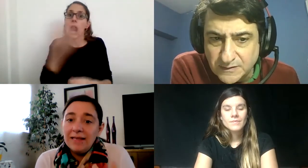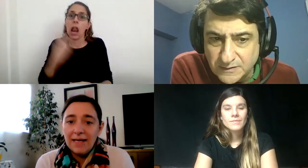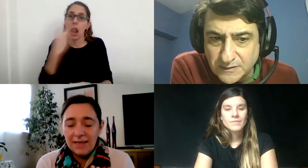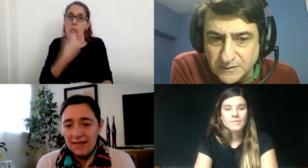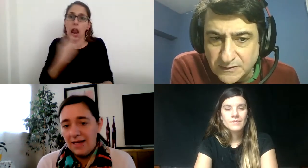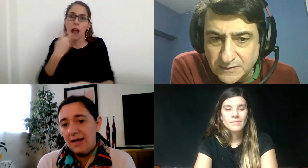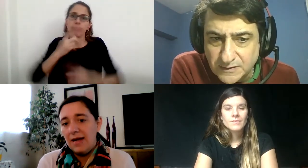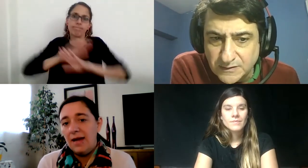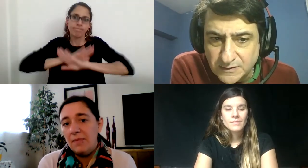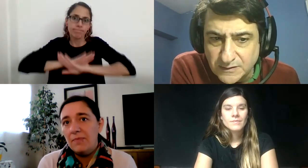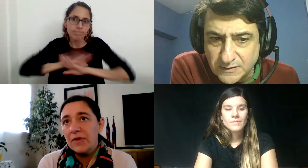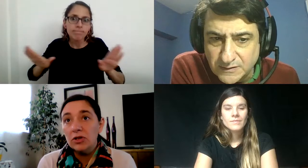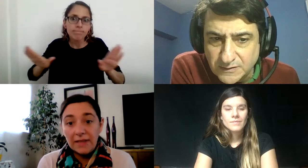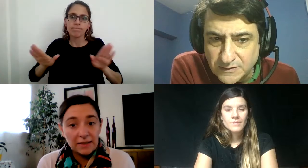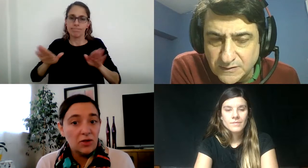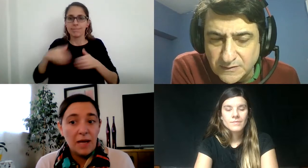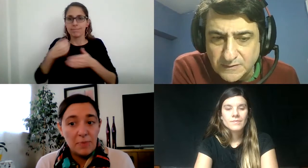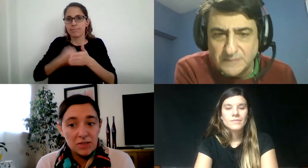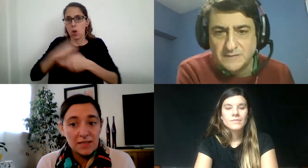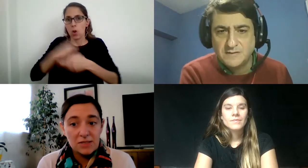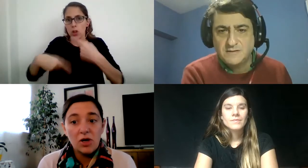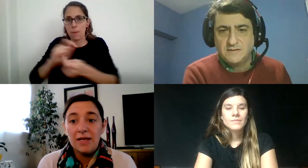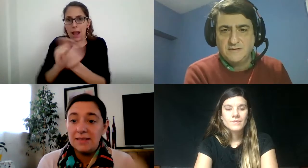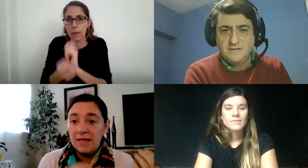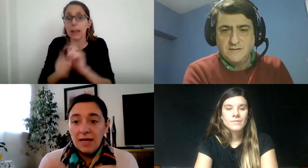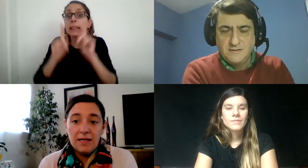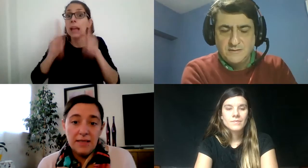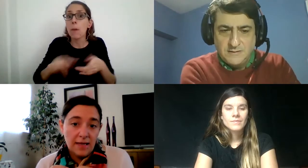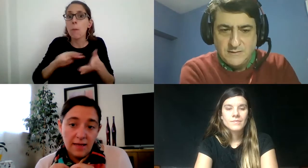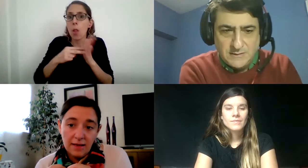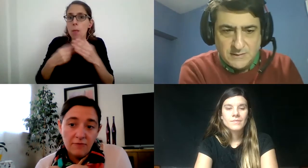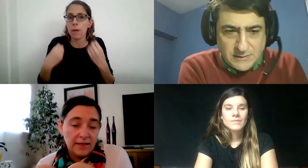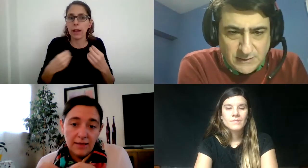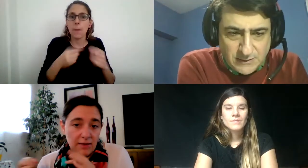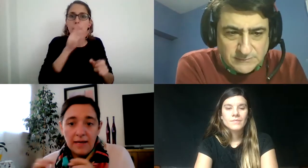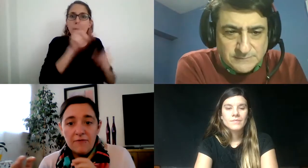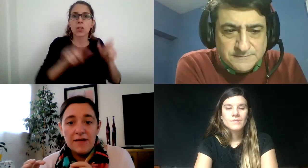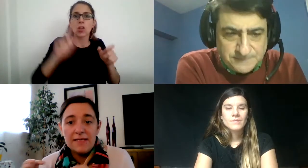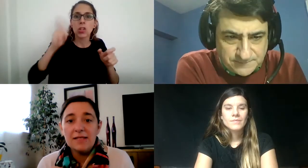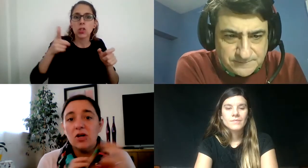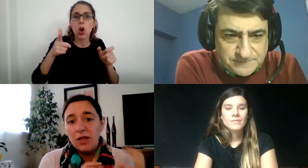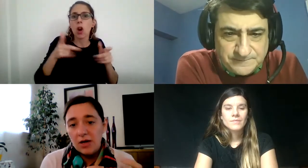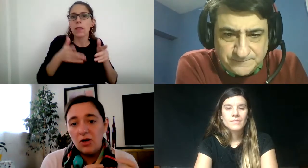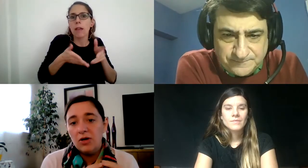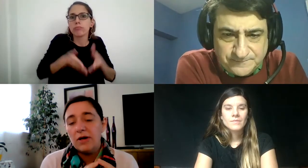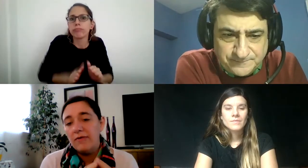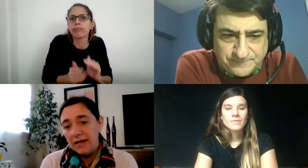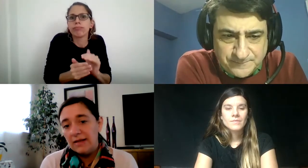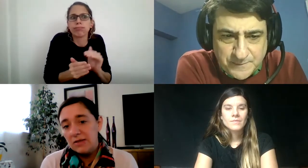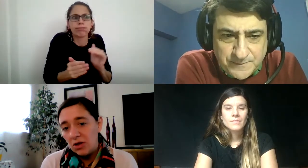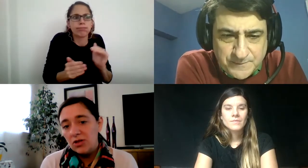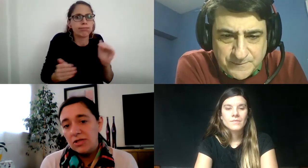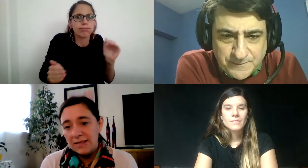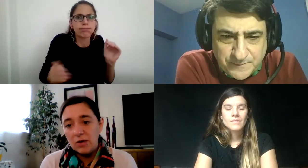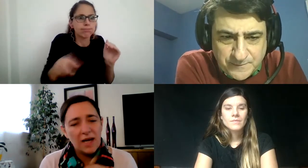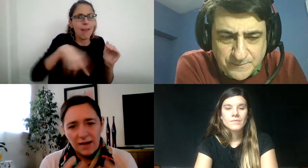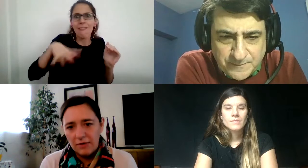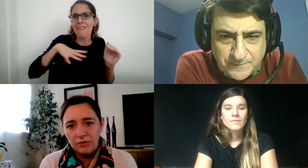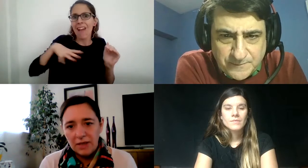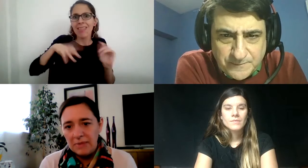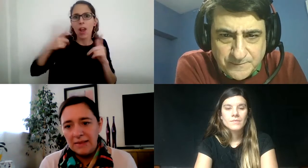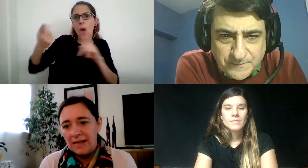la falta de contacto de las personas sordas, de la infancia sorda con referentes sordos en